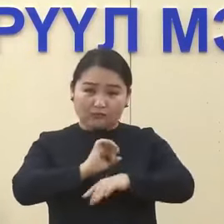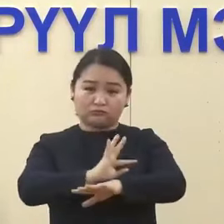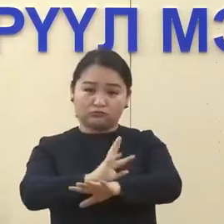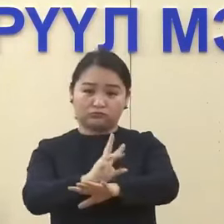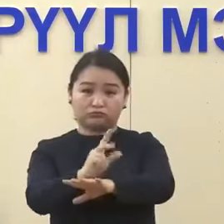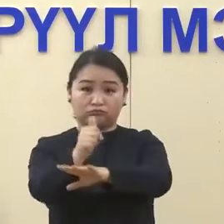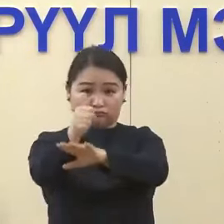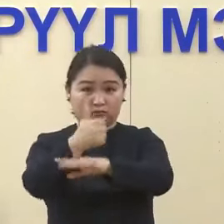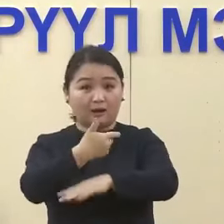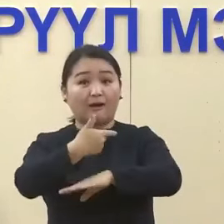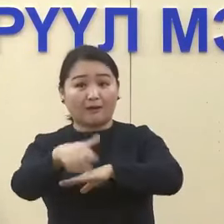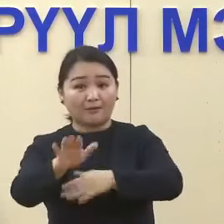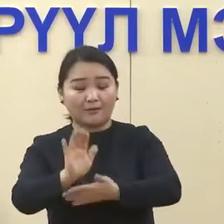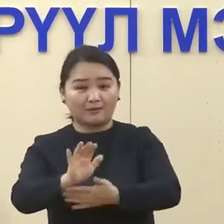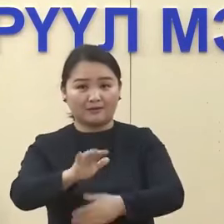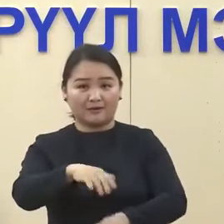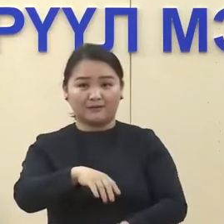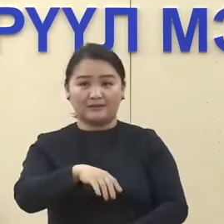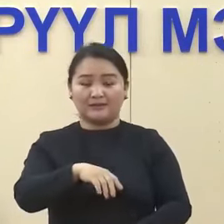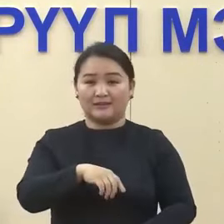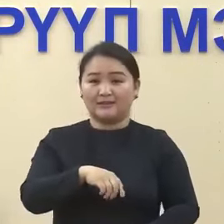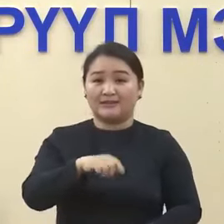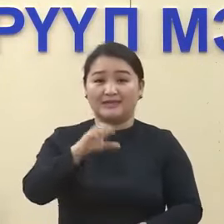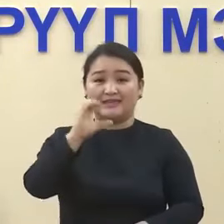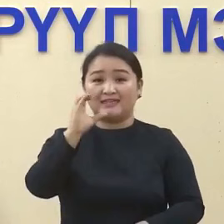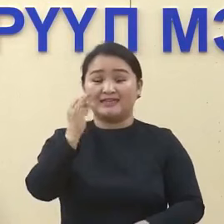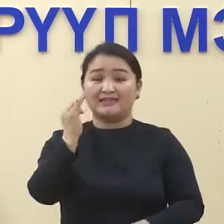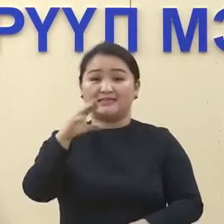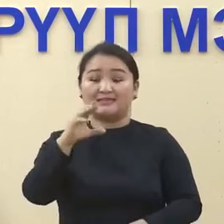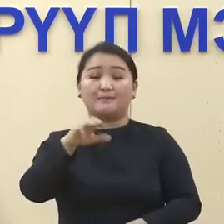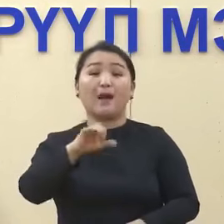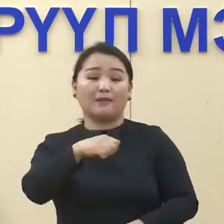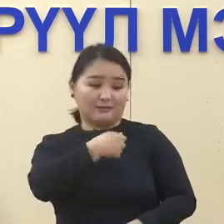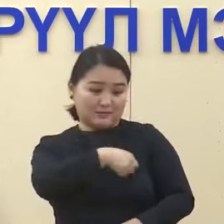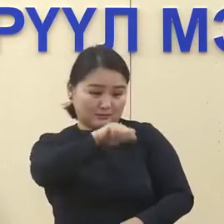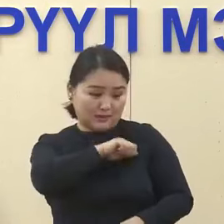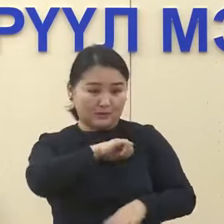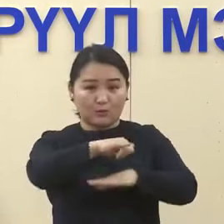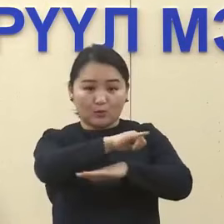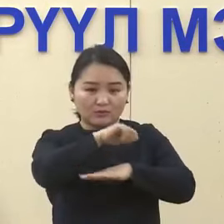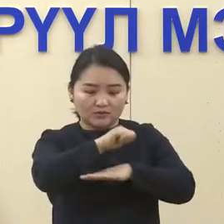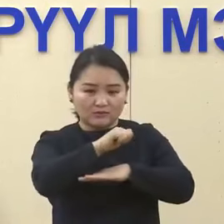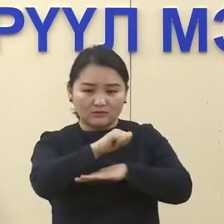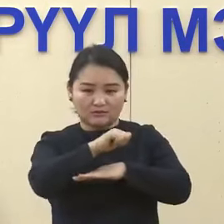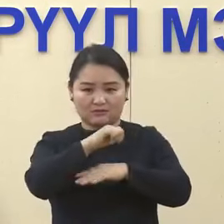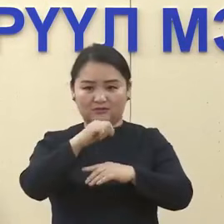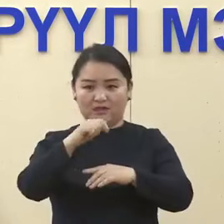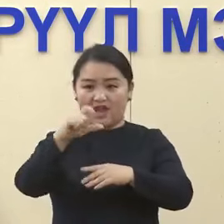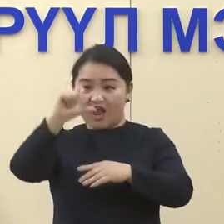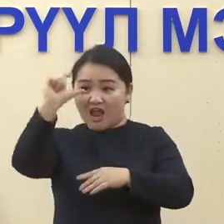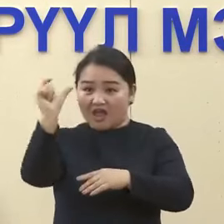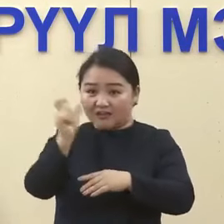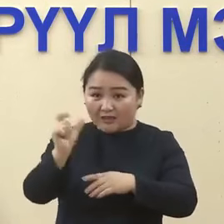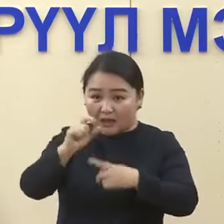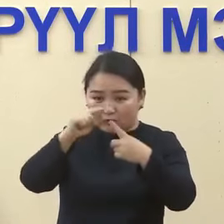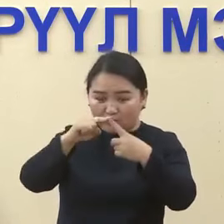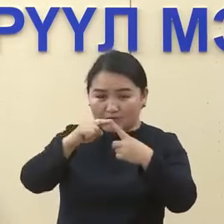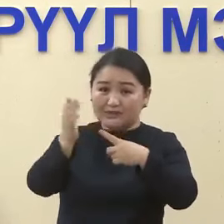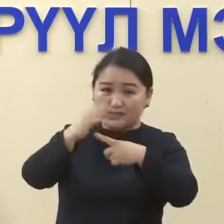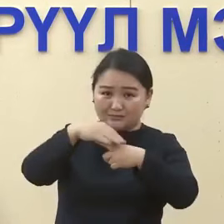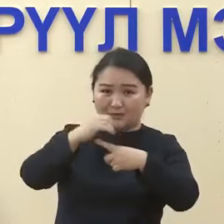Испани улсад нас баралтын 10 мянга гаруй тохиолдол бүртгэгдэж, нас баралтын тоогоороо Итали улсын дараа жагсаж